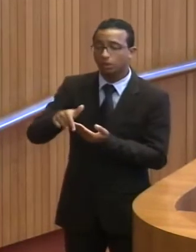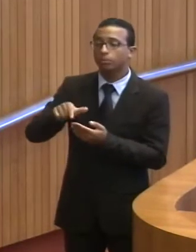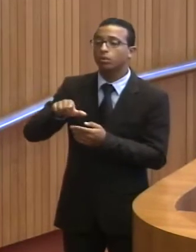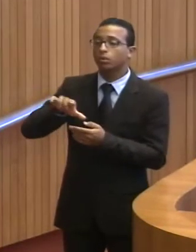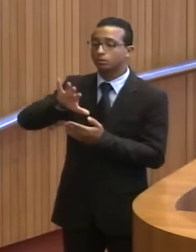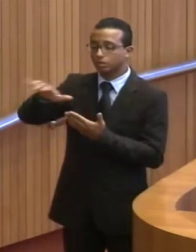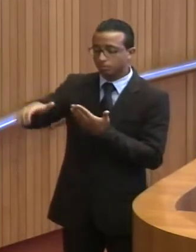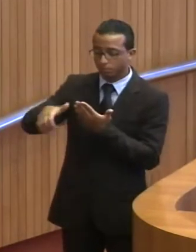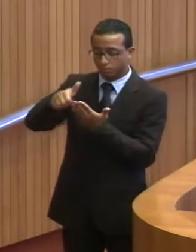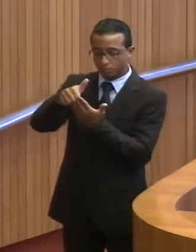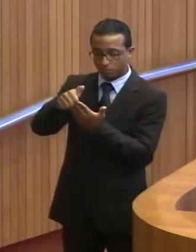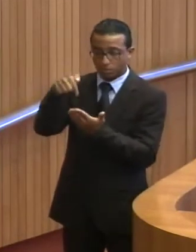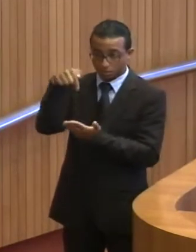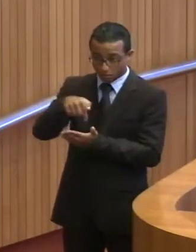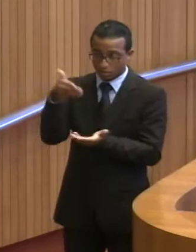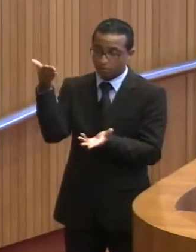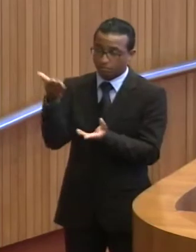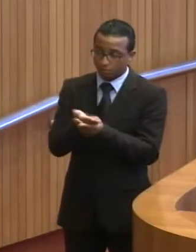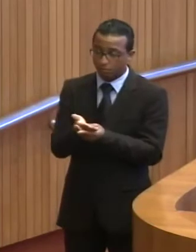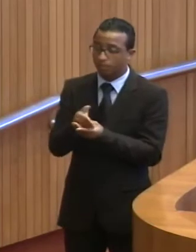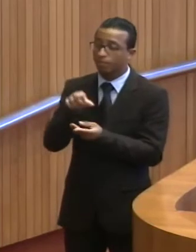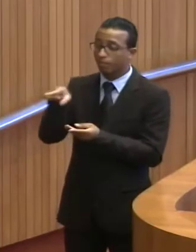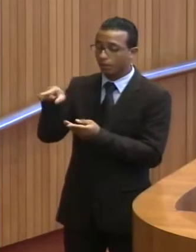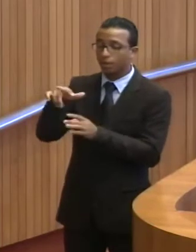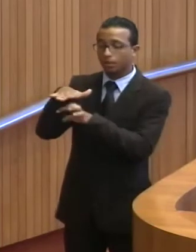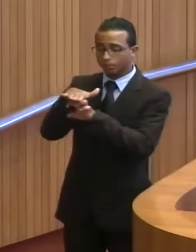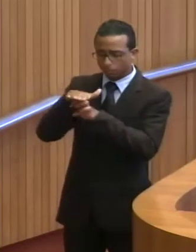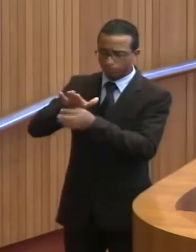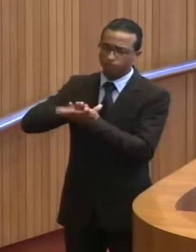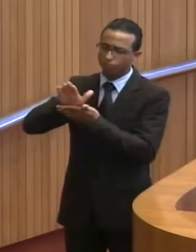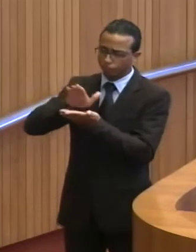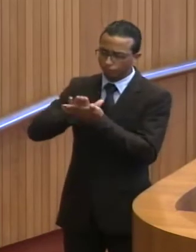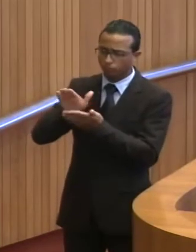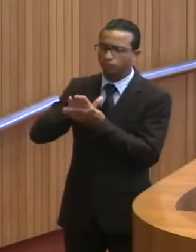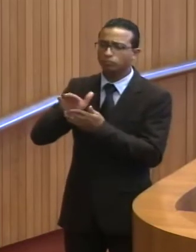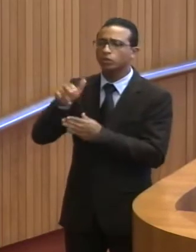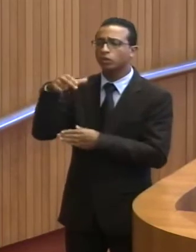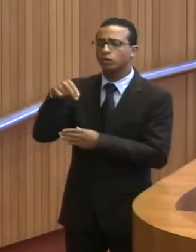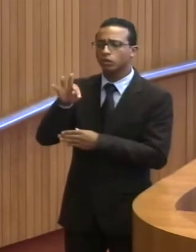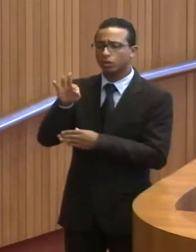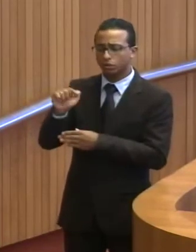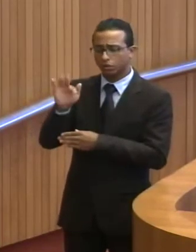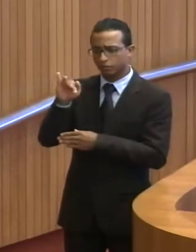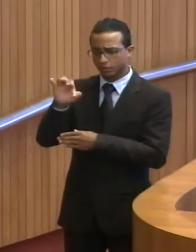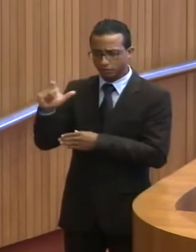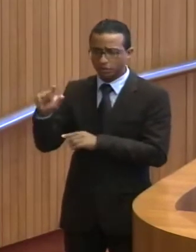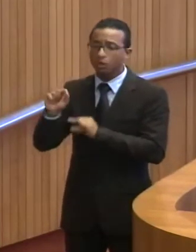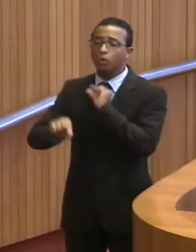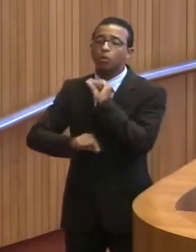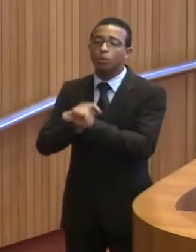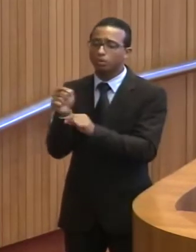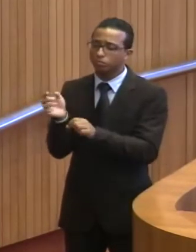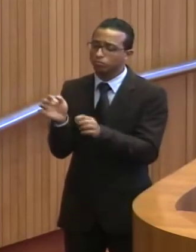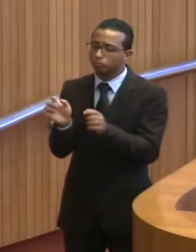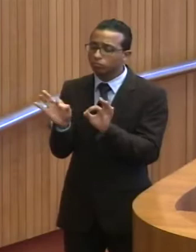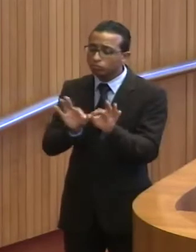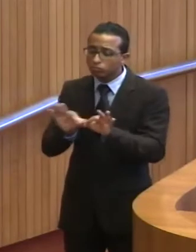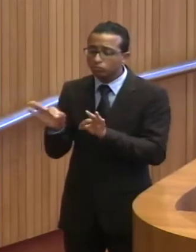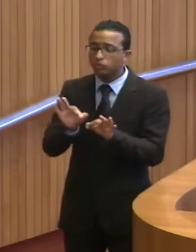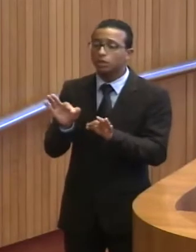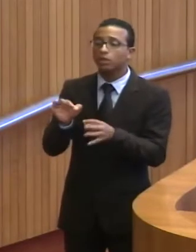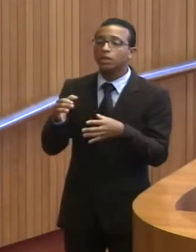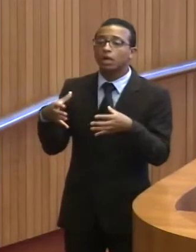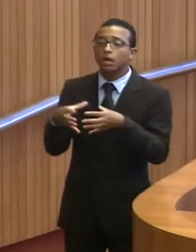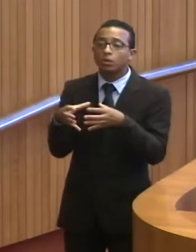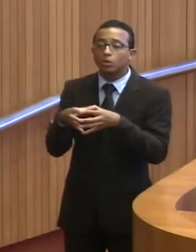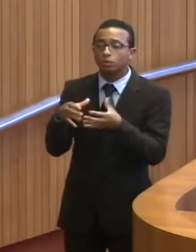aos presentes autos, que a contratada emitiu de fato as notas fiscais e que, na realidade, eram controladas pela Secretaria de Fazenda